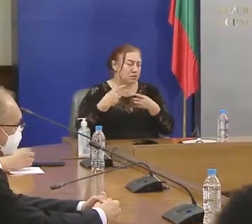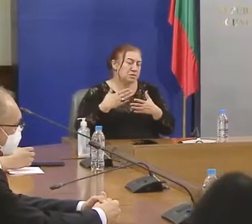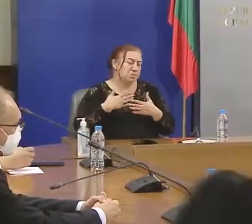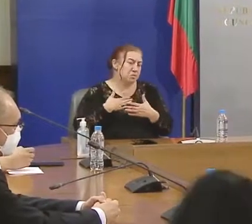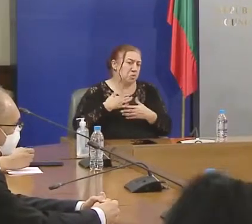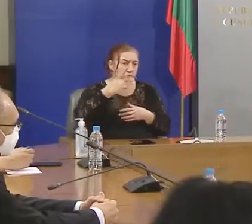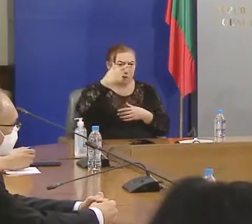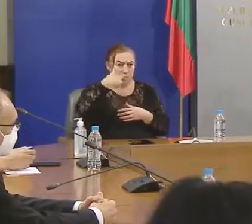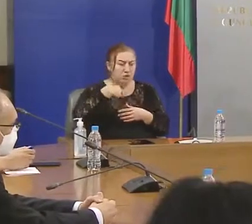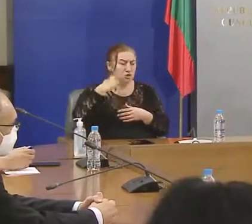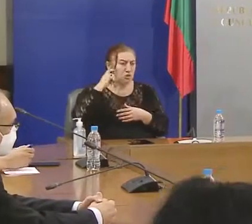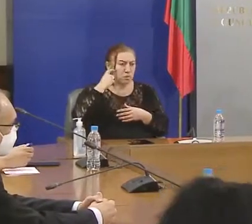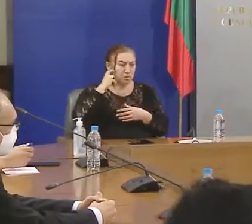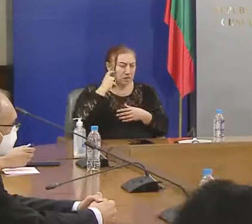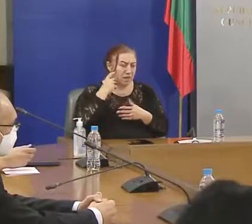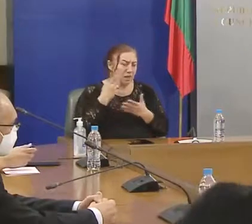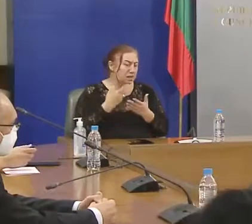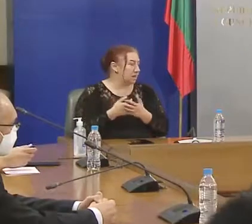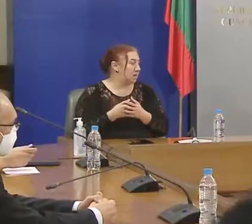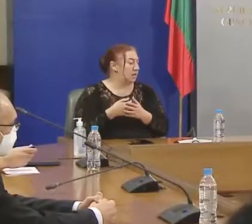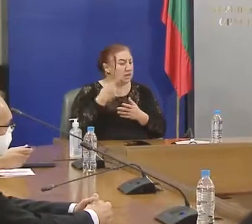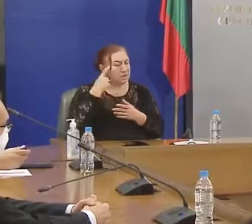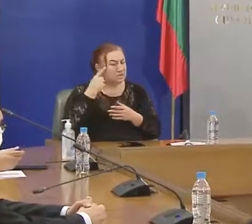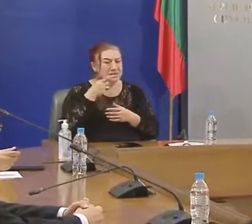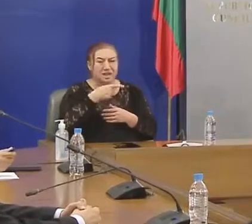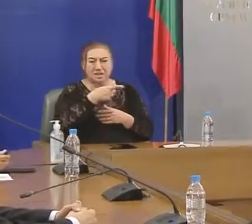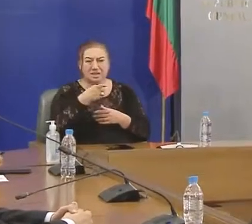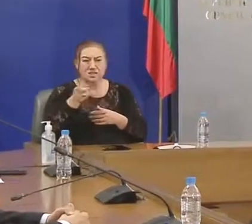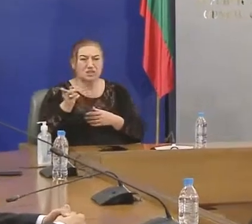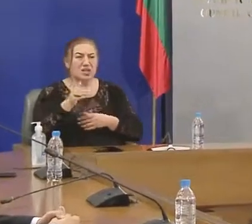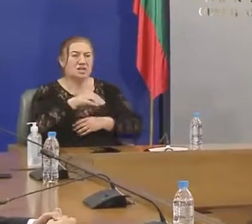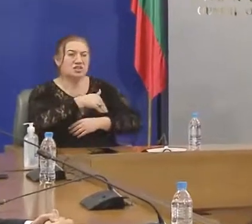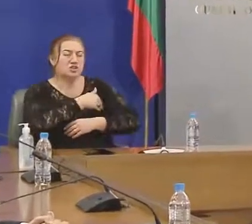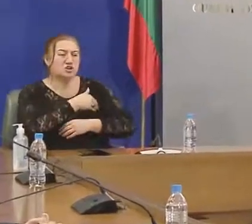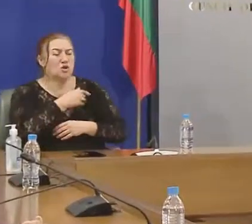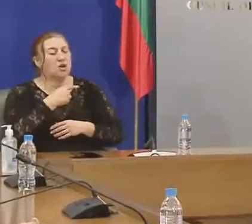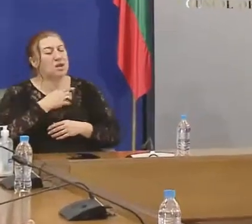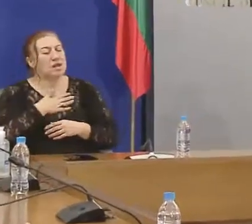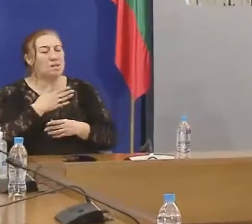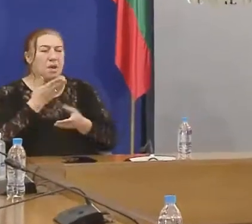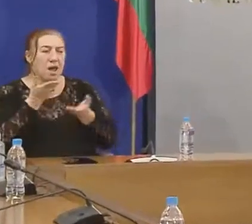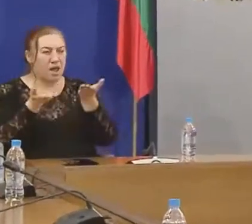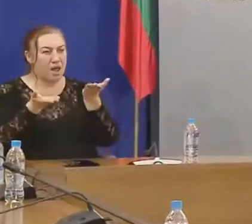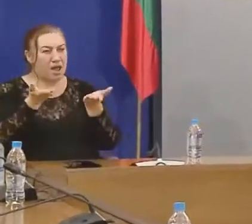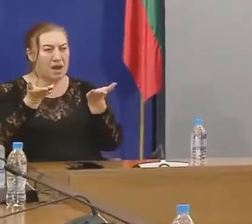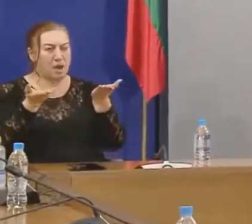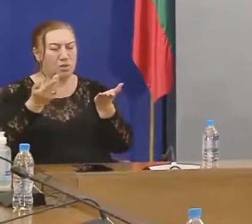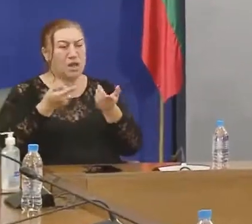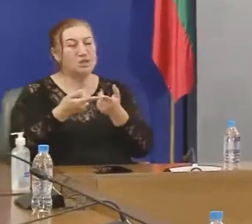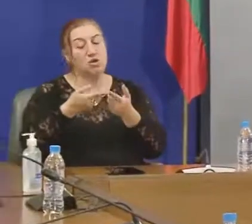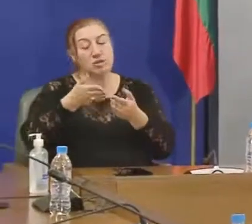въпреки че това не е в нашите компетенции, тъй като знаете, че тези школи не подлежат на регулация от страна на Министерството на образованието,